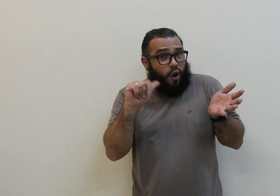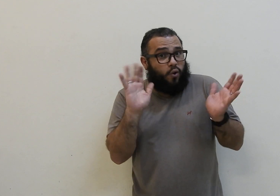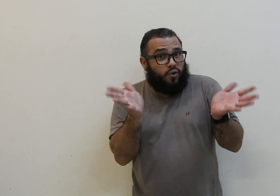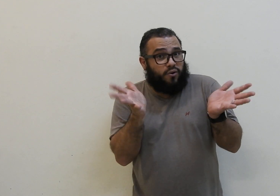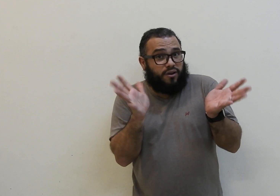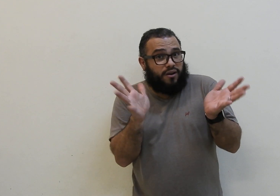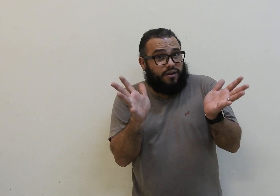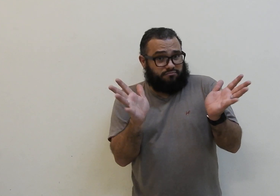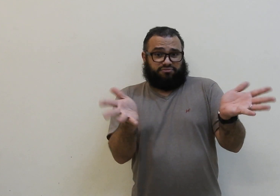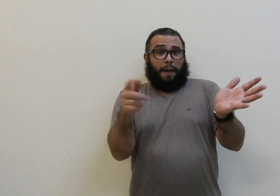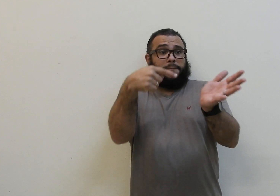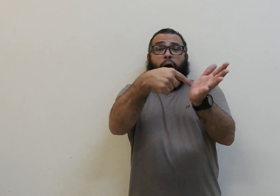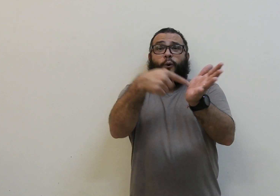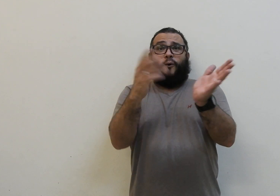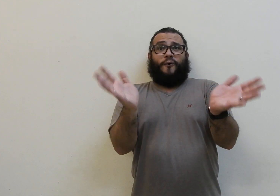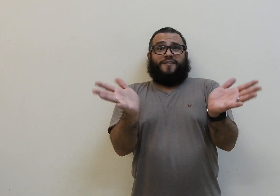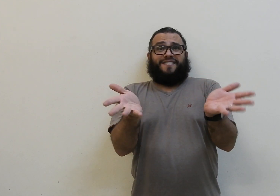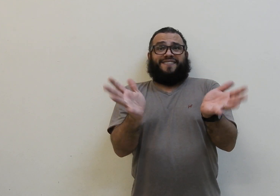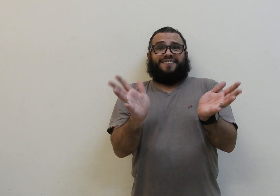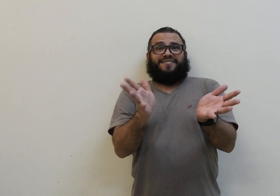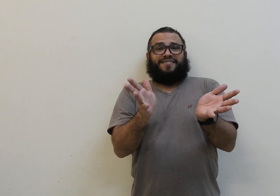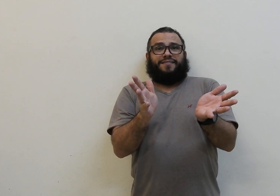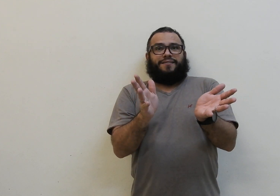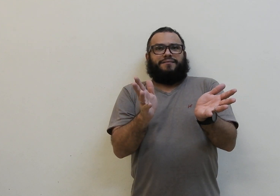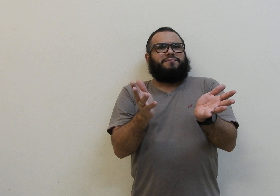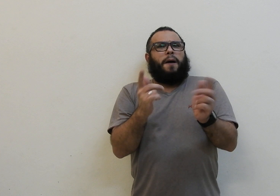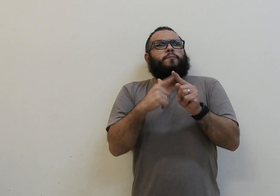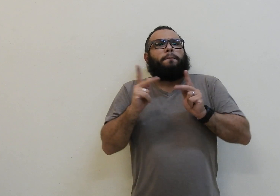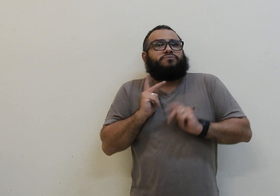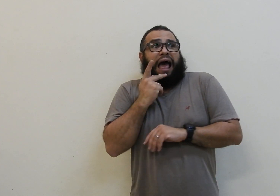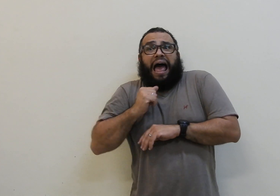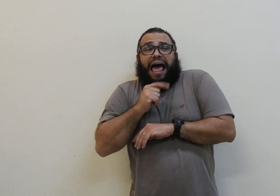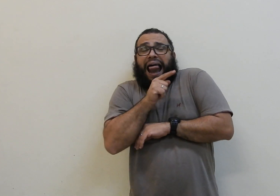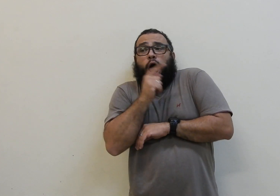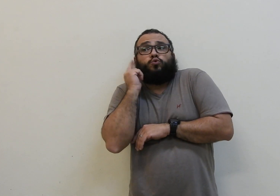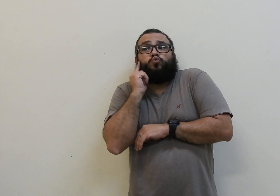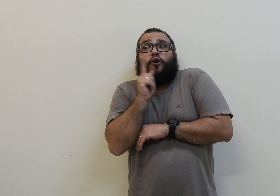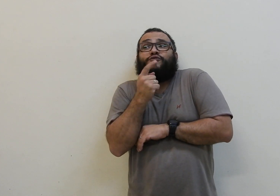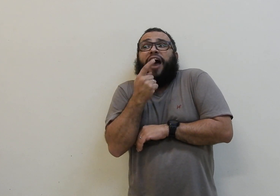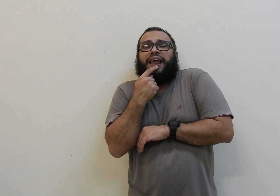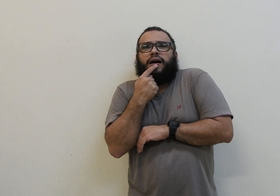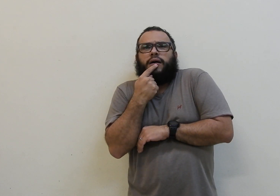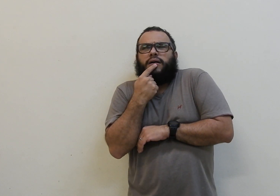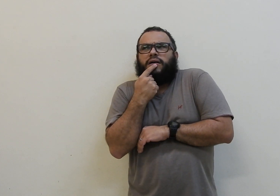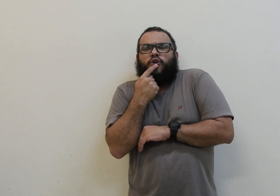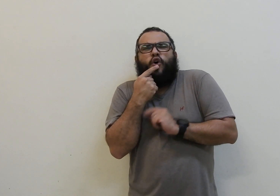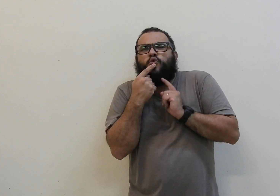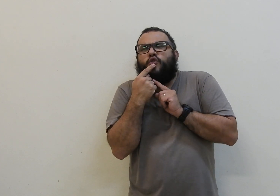mas eu falo sim através das minhas mãos, né? Com a língua de sinais, com a Libras. Então, às vezes assim, ele é surdo, ele